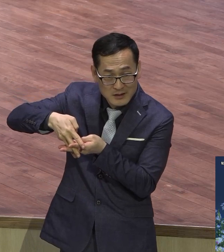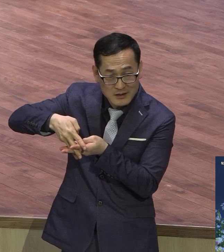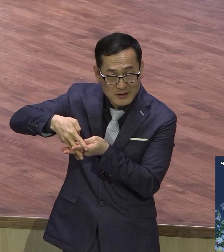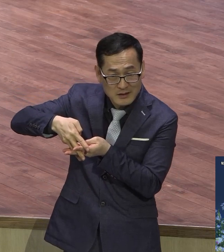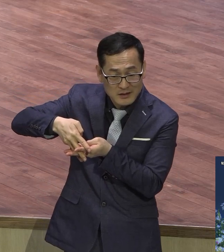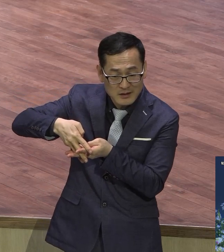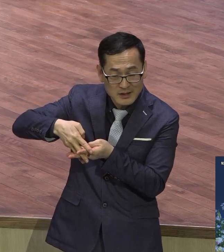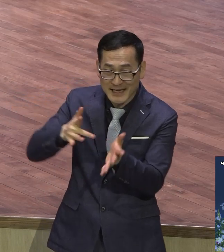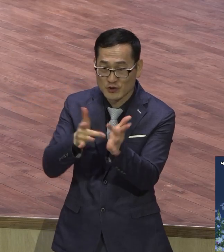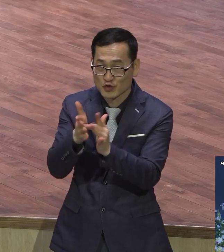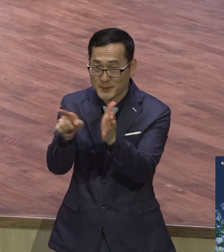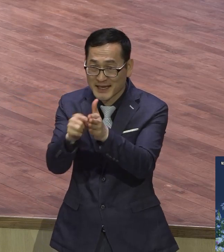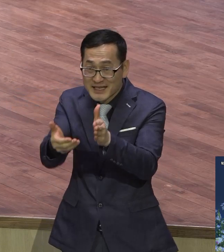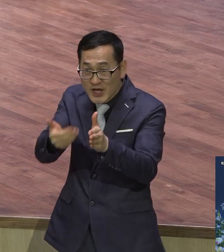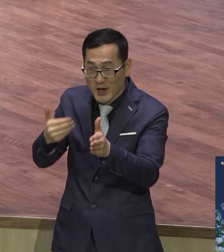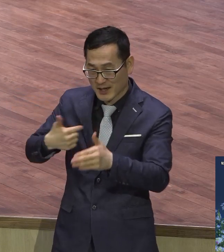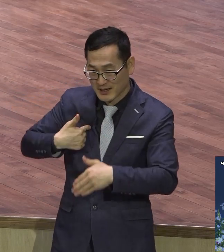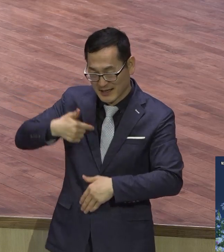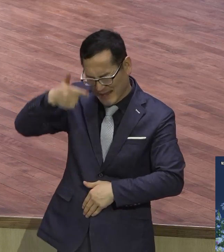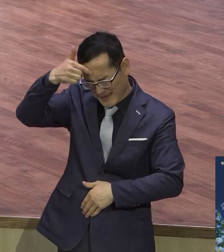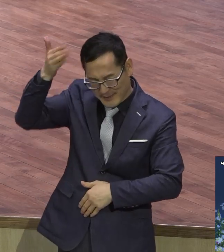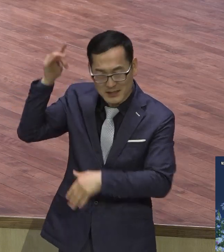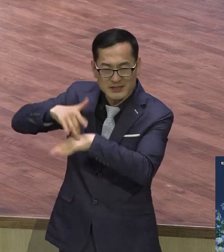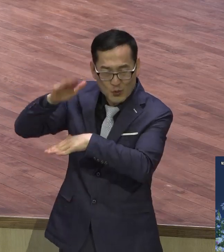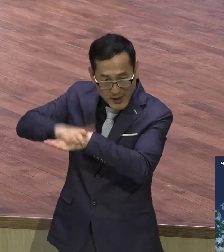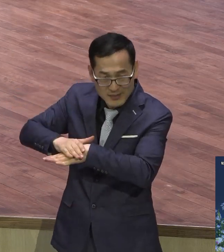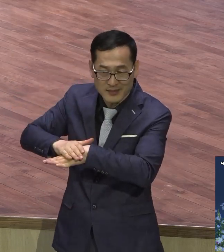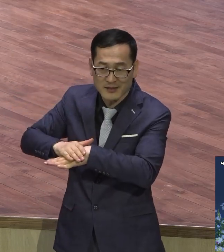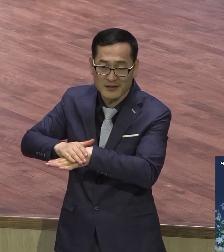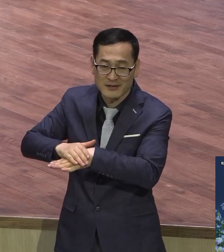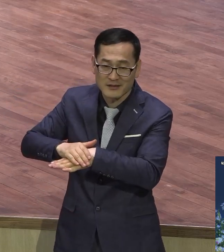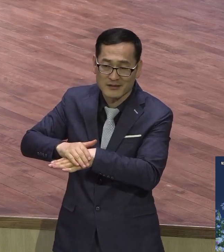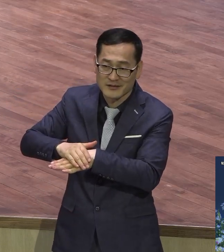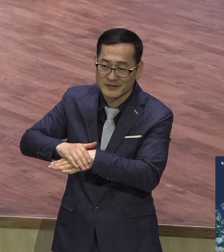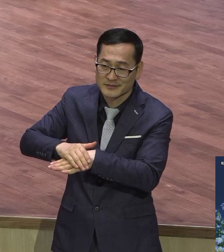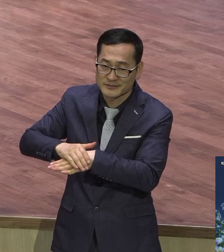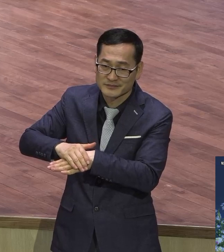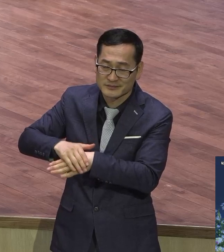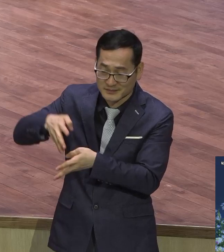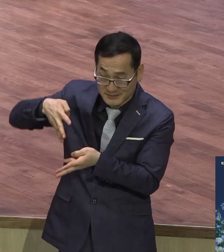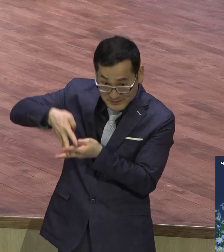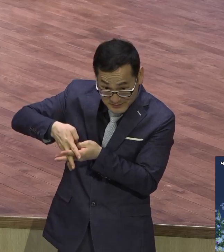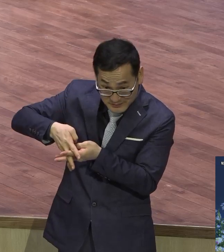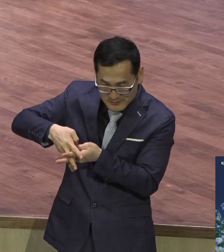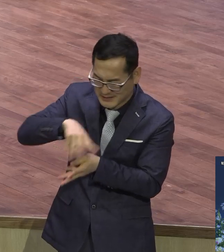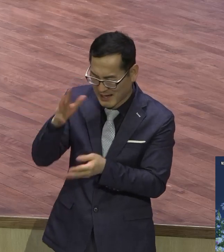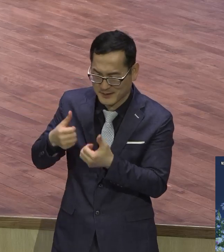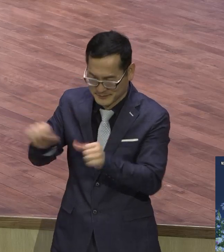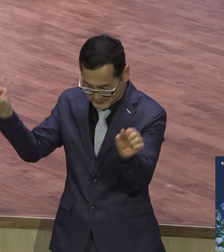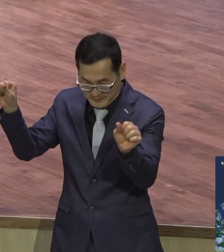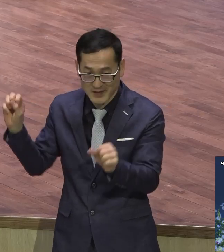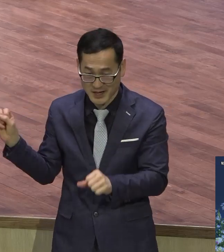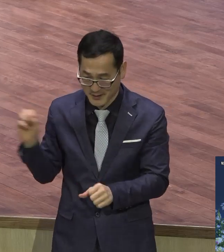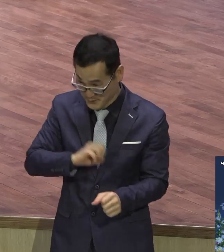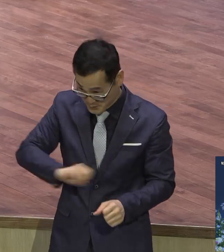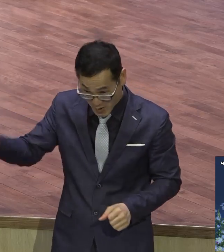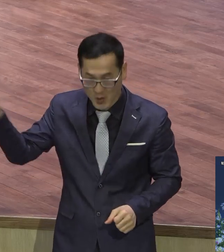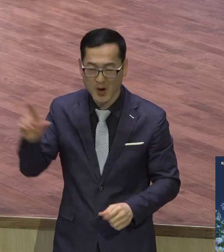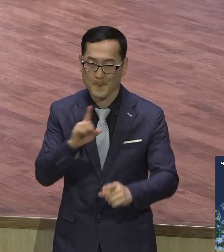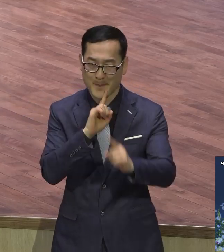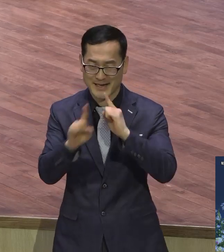예수 믿기 전에 복음 깨닫기 전에 갈렸던 이 석관. 이 체질. 이거 깨트리고 글효 중심. 말씀